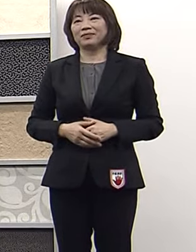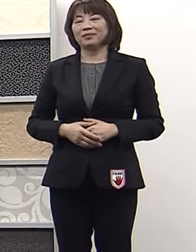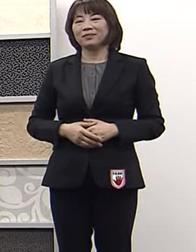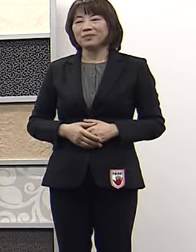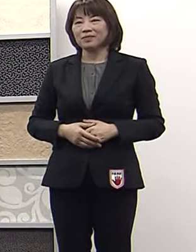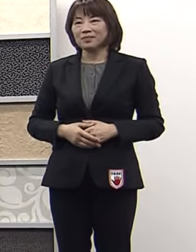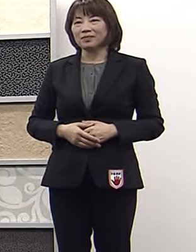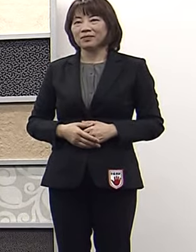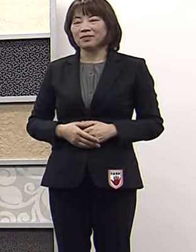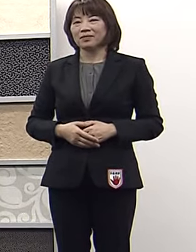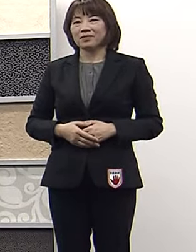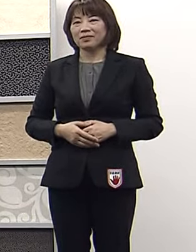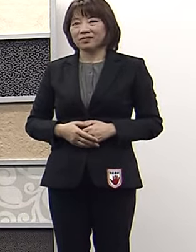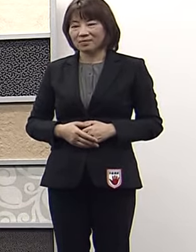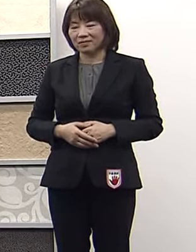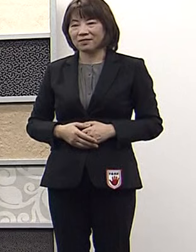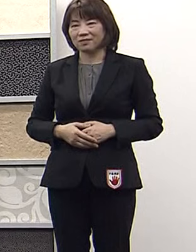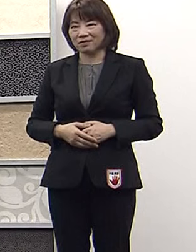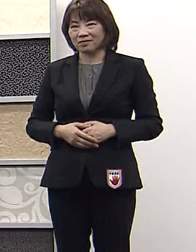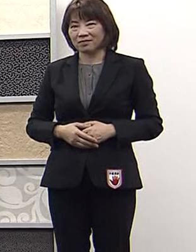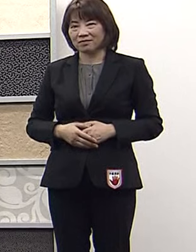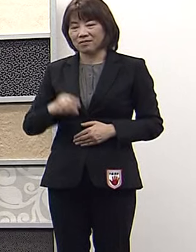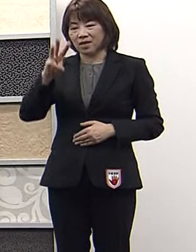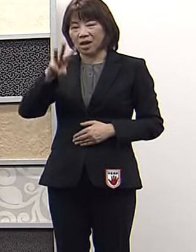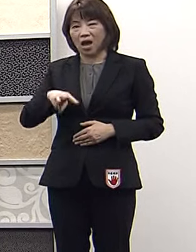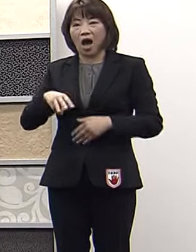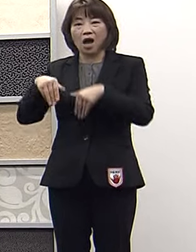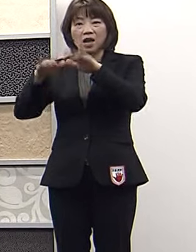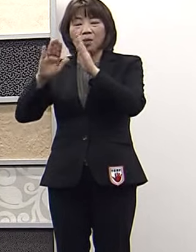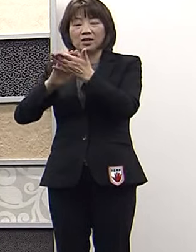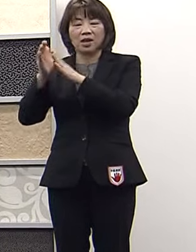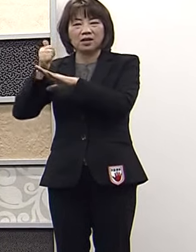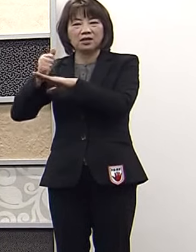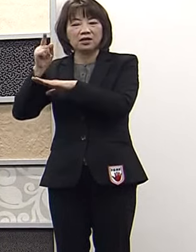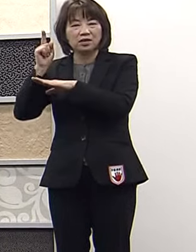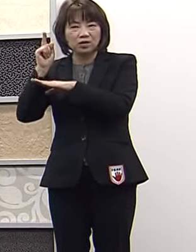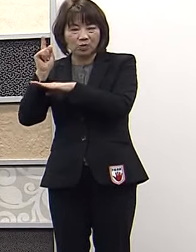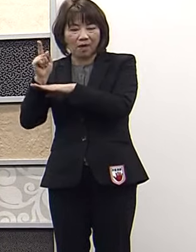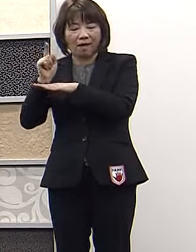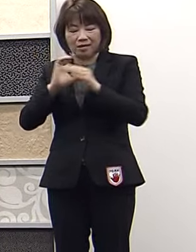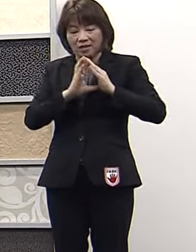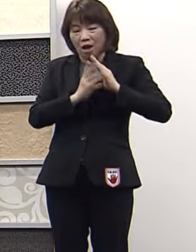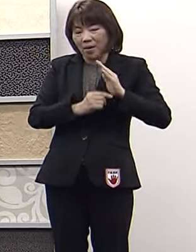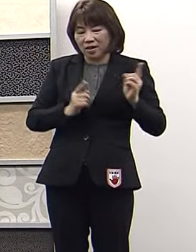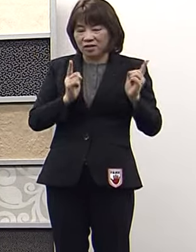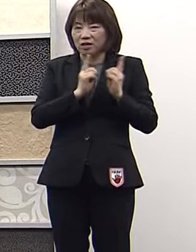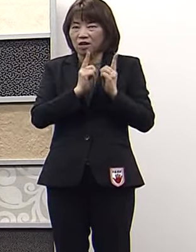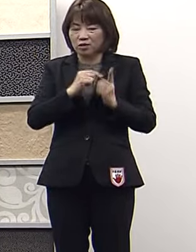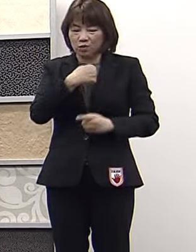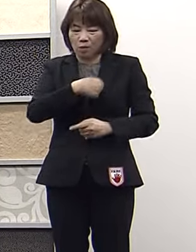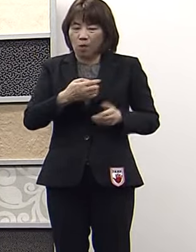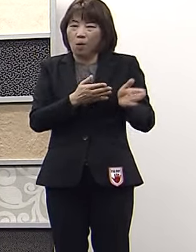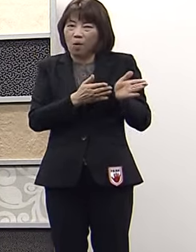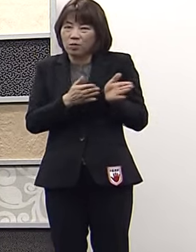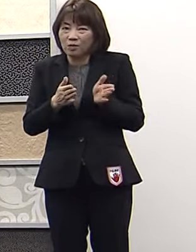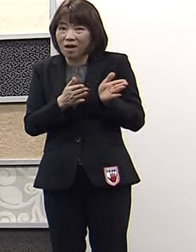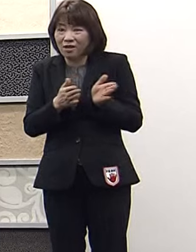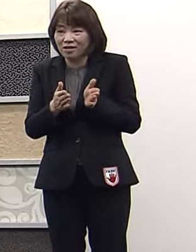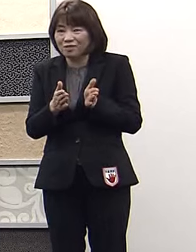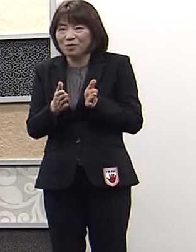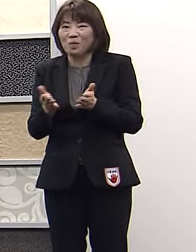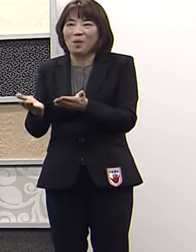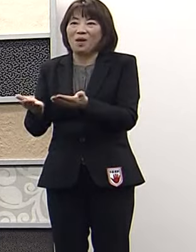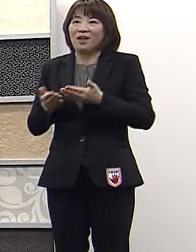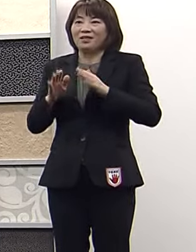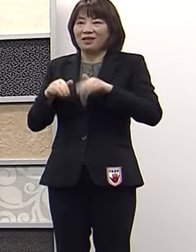ような心配りもですね、本県に対して、してくださって、おられる方なので、